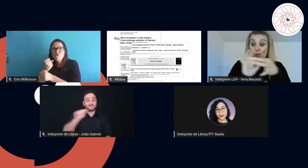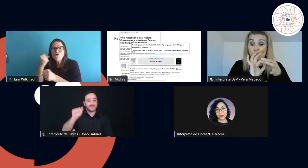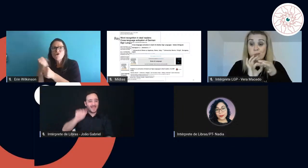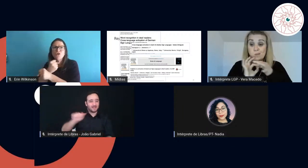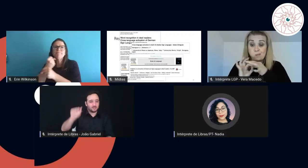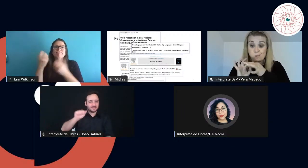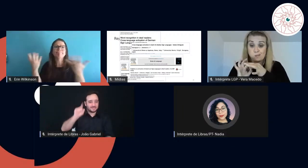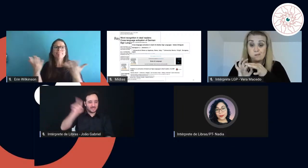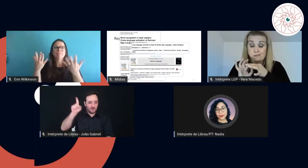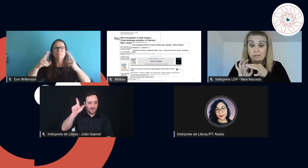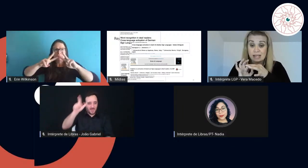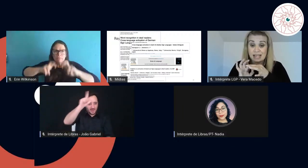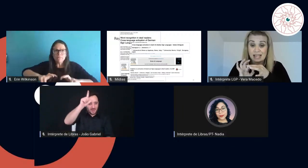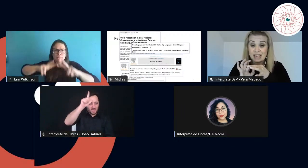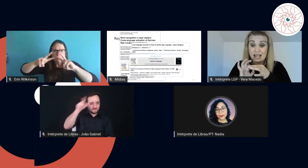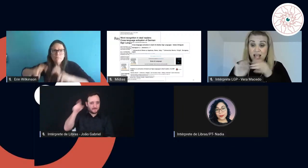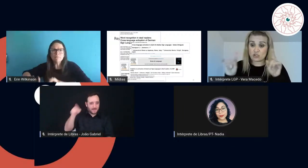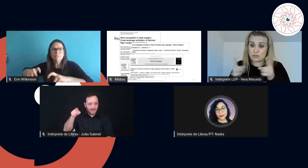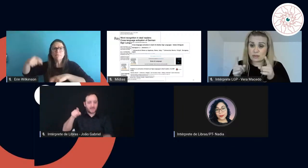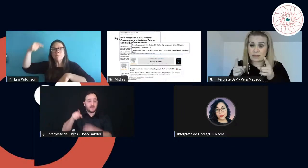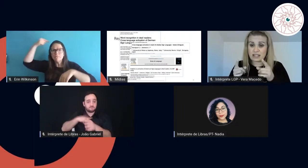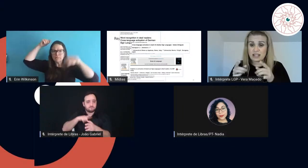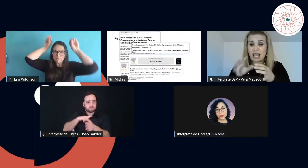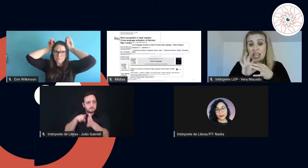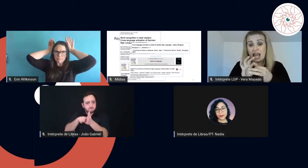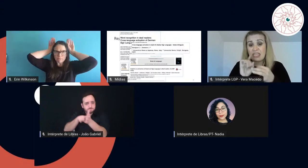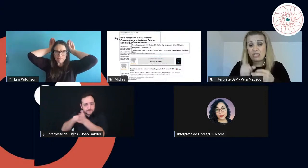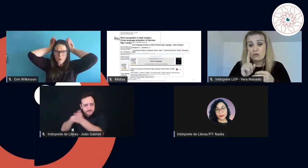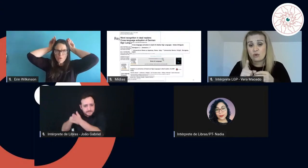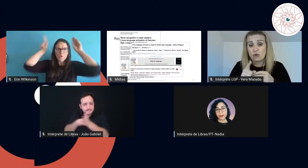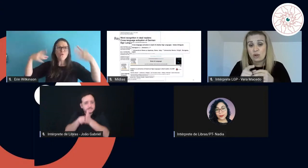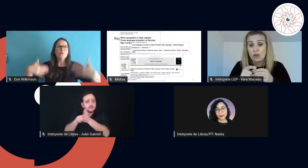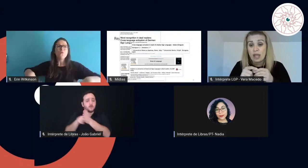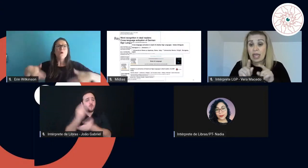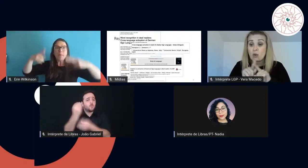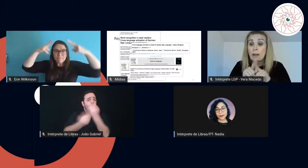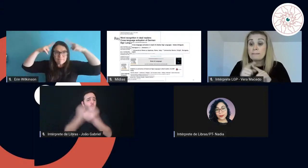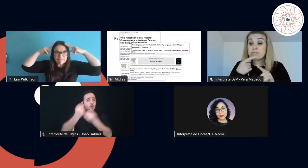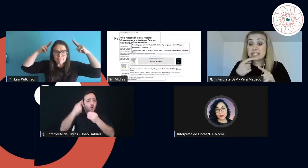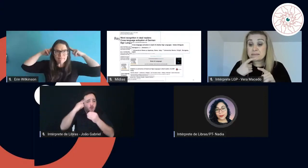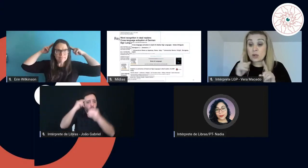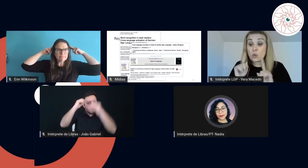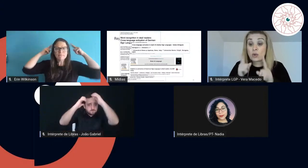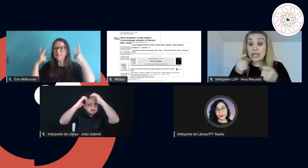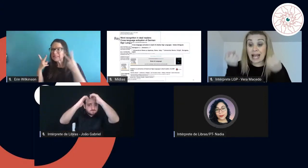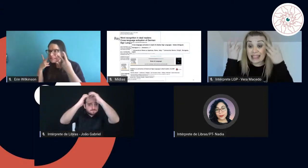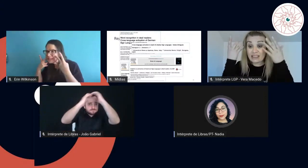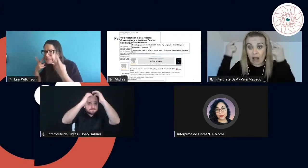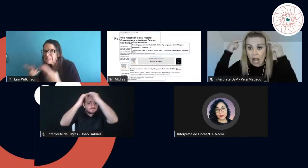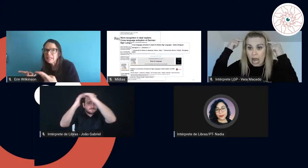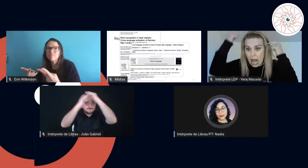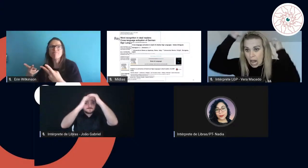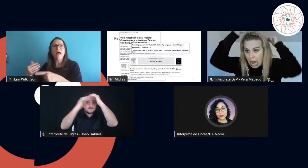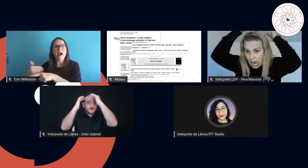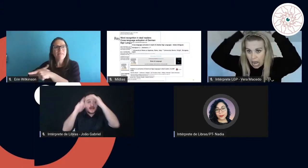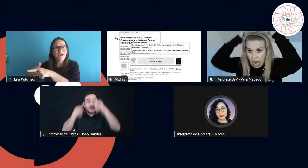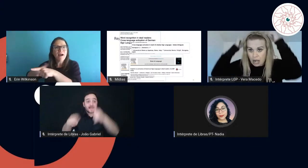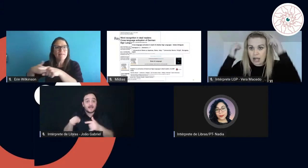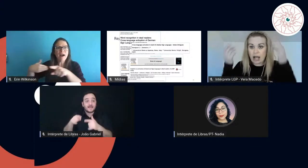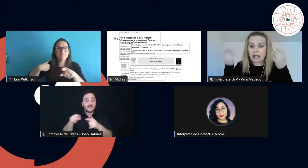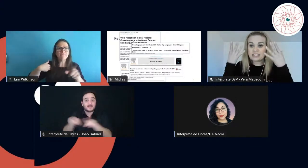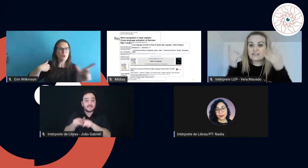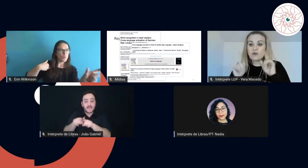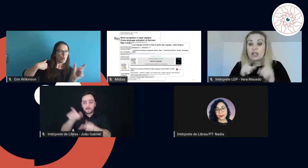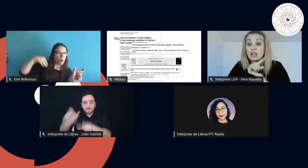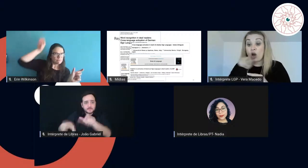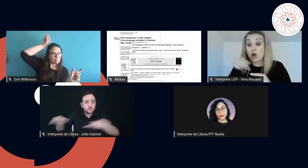eh falar resumidamente a respeito disso. Na verdade, nós temos aqui alguns